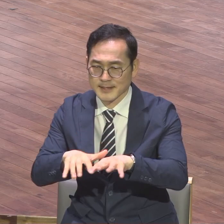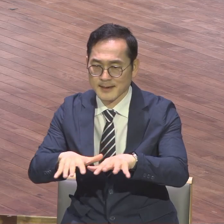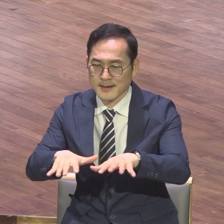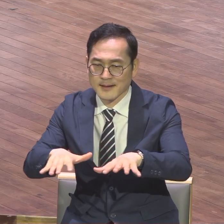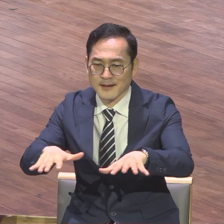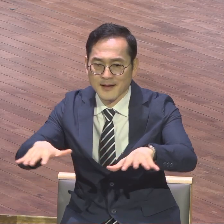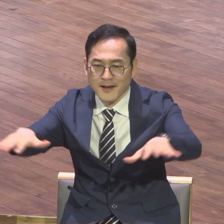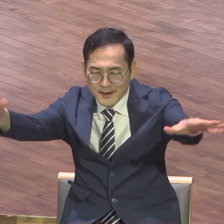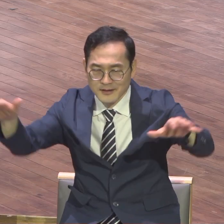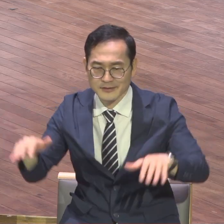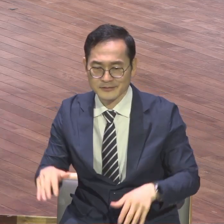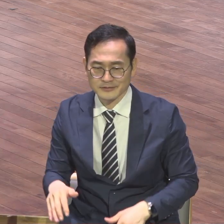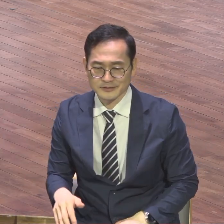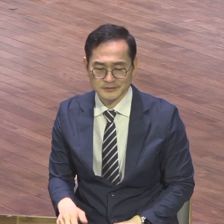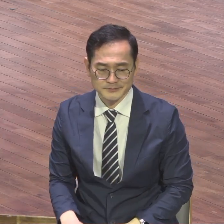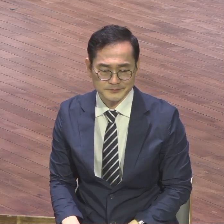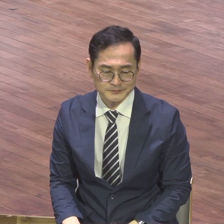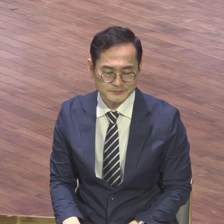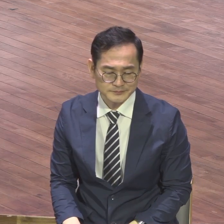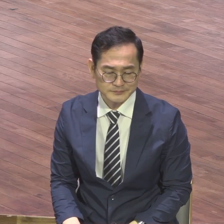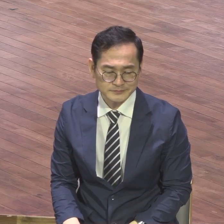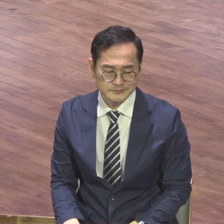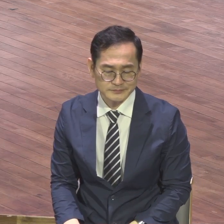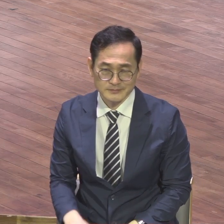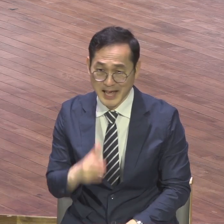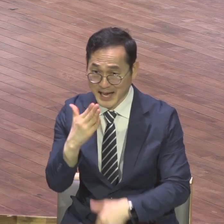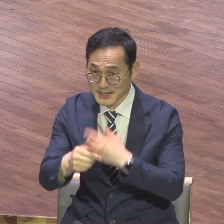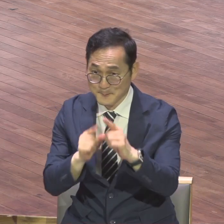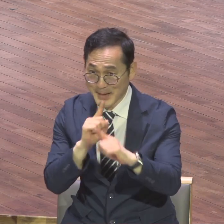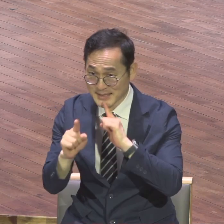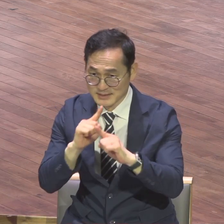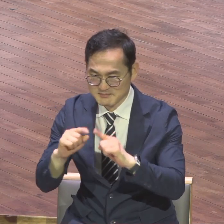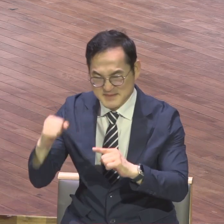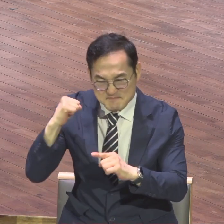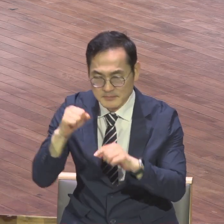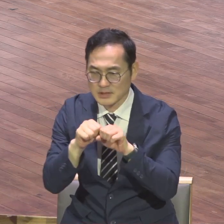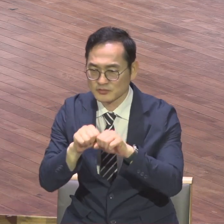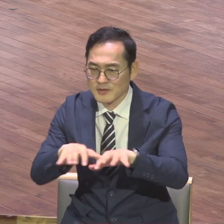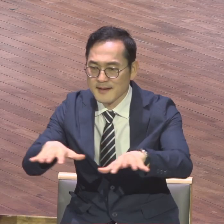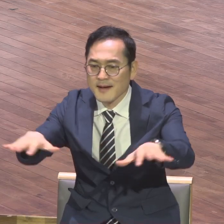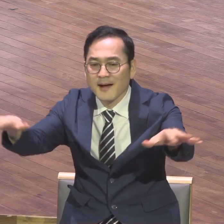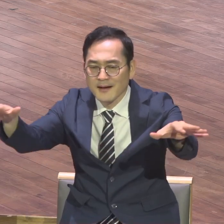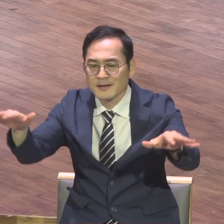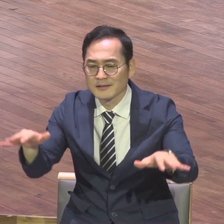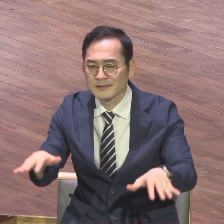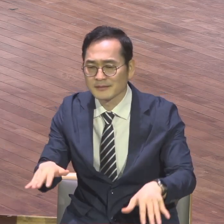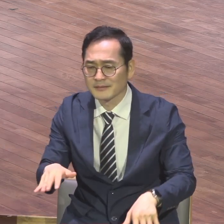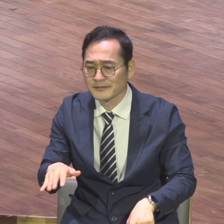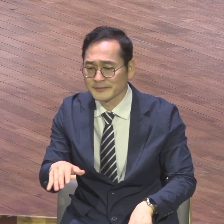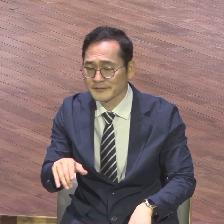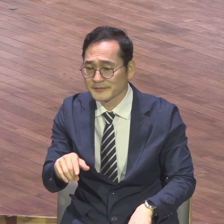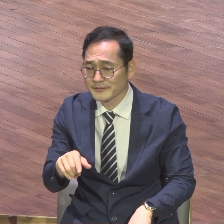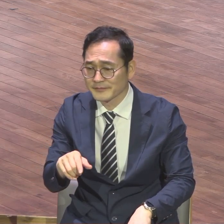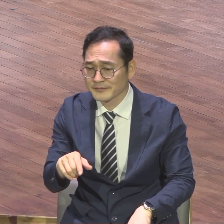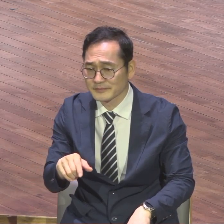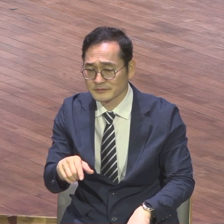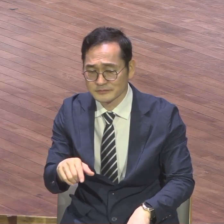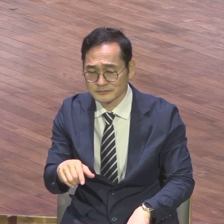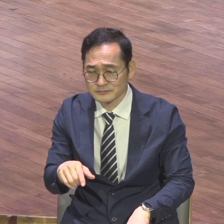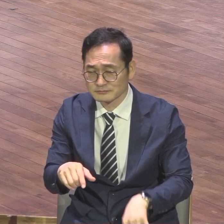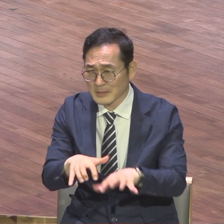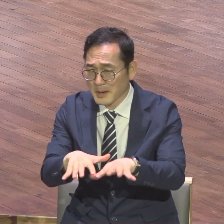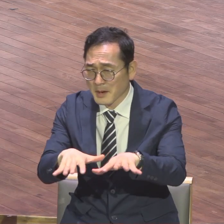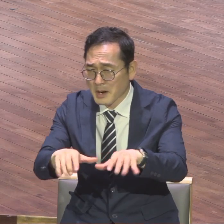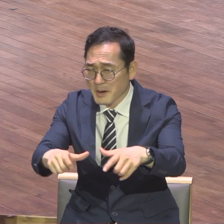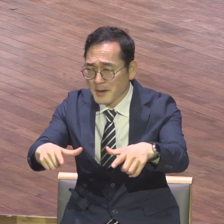왕성하여, 이 말은요 하나님의 말씀이 힘있게 퍼져나갔다는 거지요. 말씀이 점점 그렇게 왕성해진